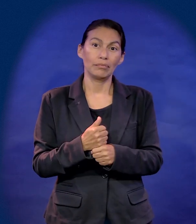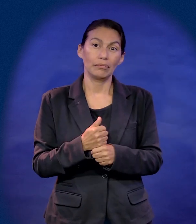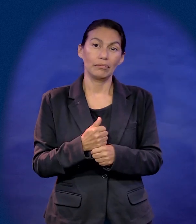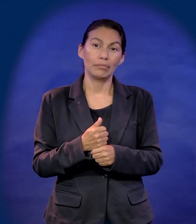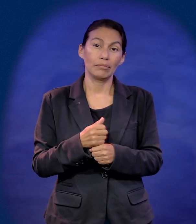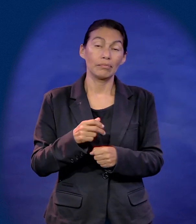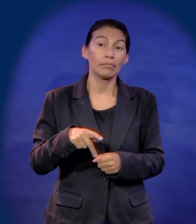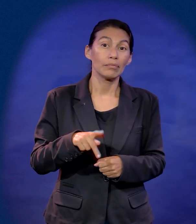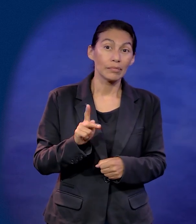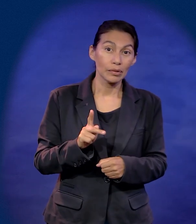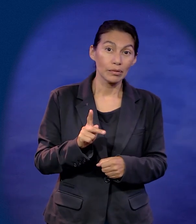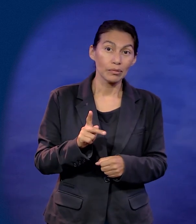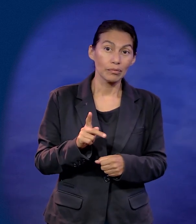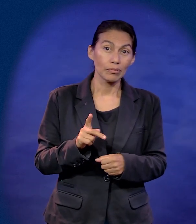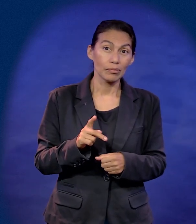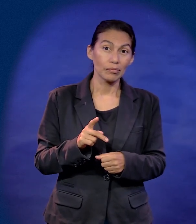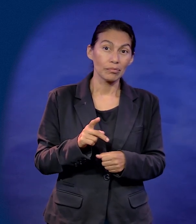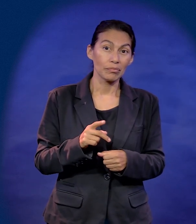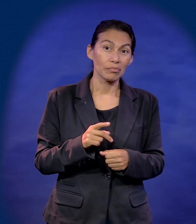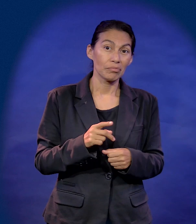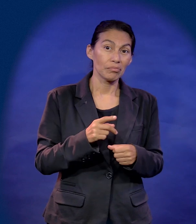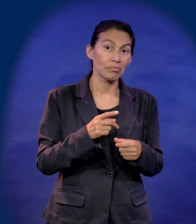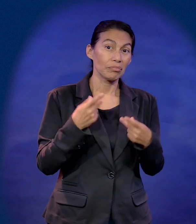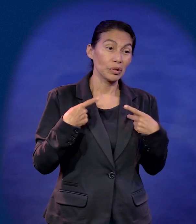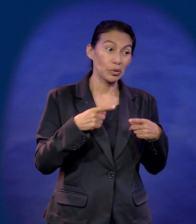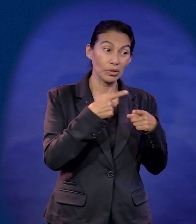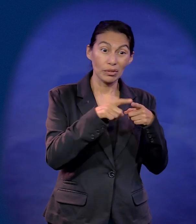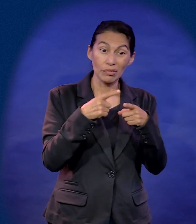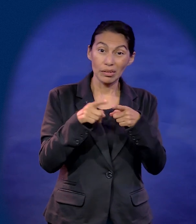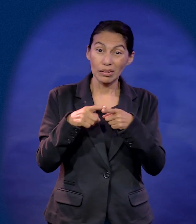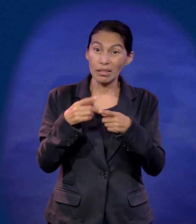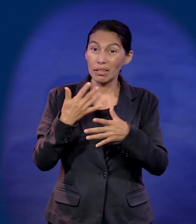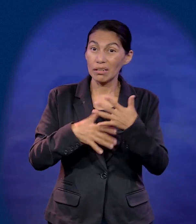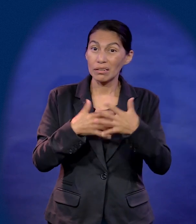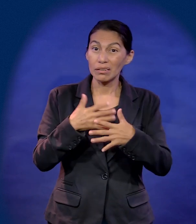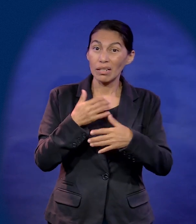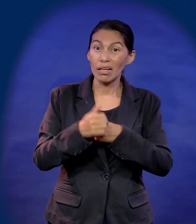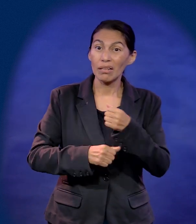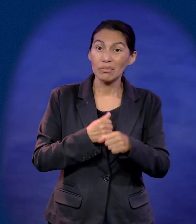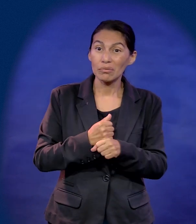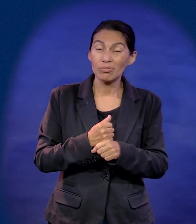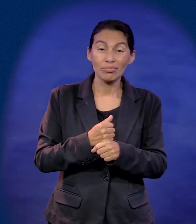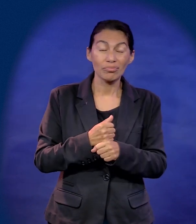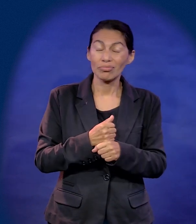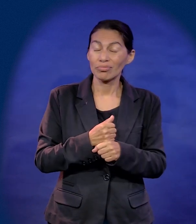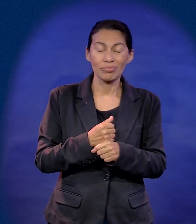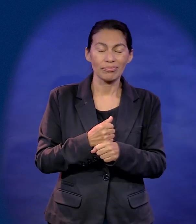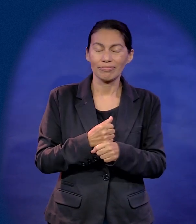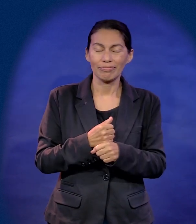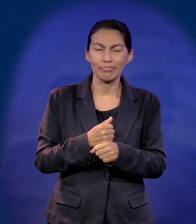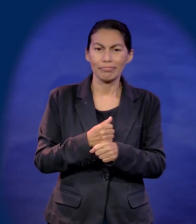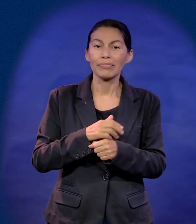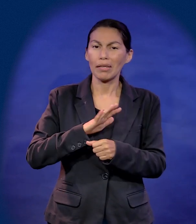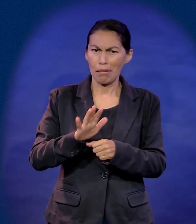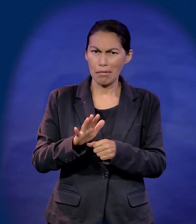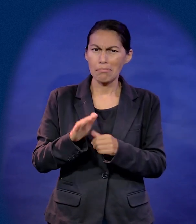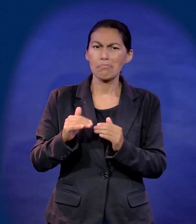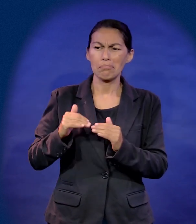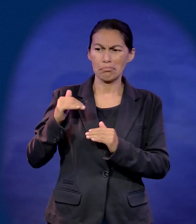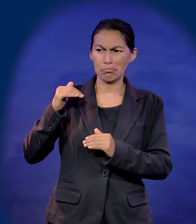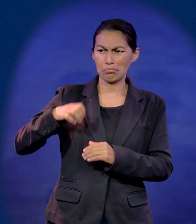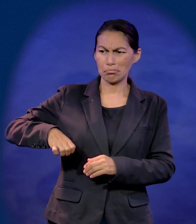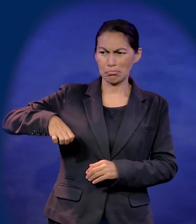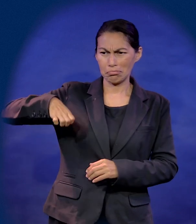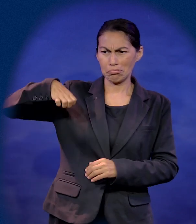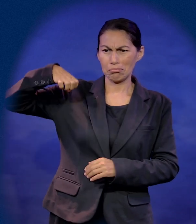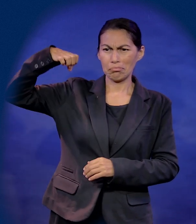Pero tiene 15 años. Sin embargo, hay muchos que ya no tienen 15 años, que tampoco saben qué hacer. Ya están